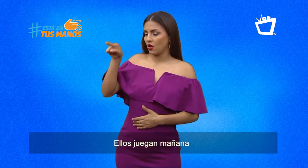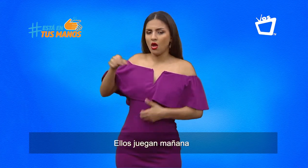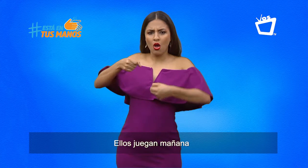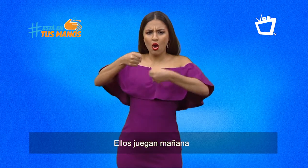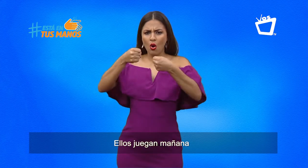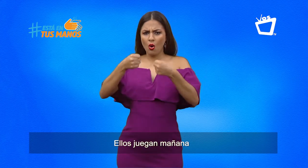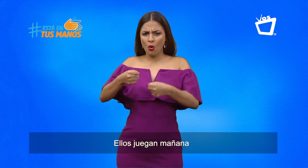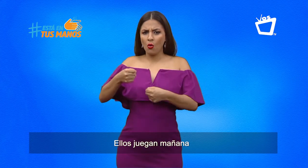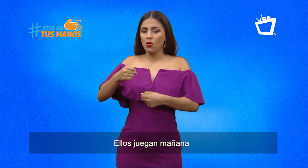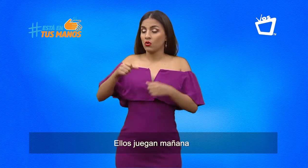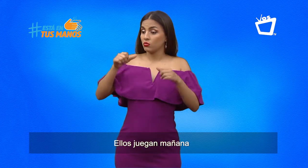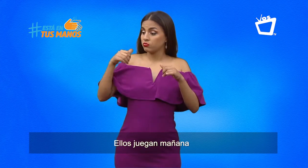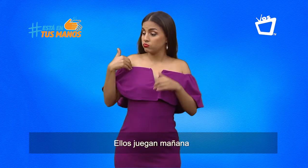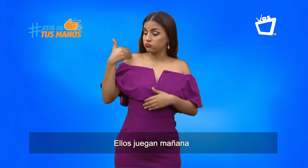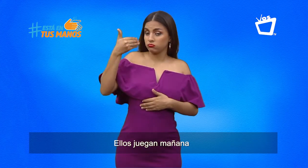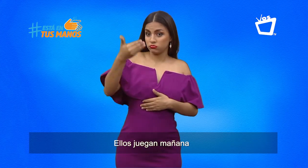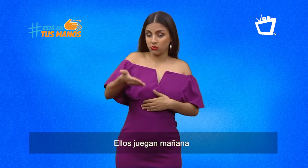ellos juegan mañana